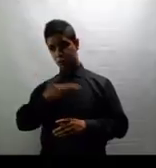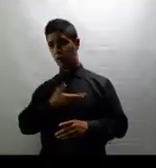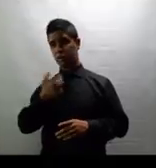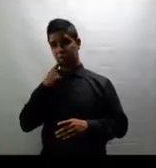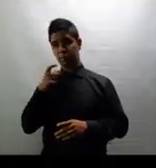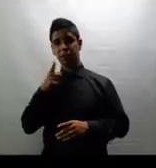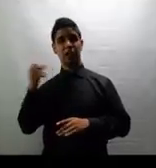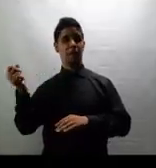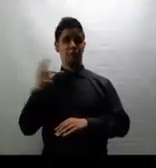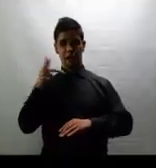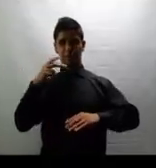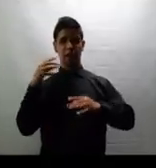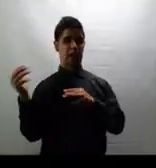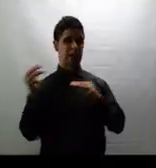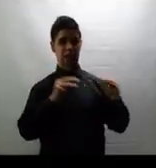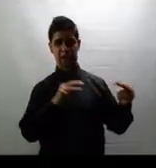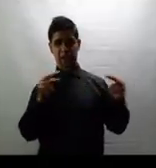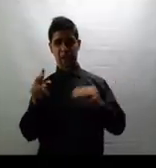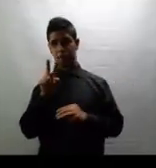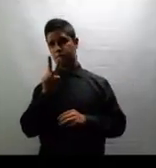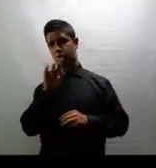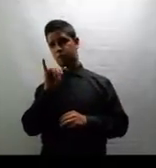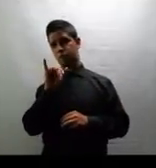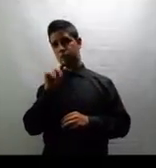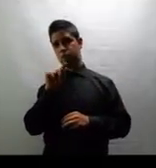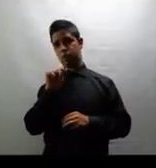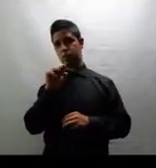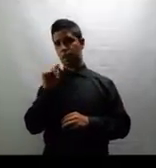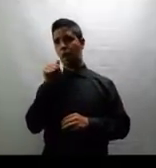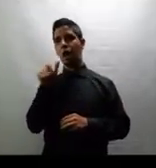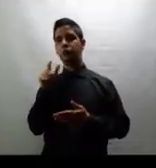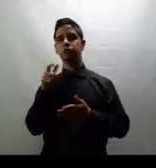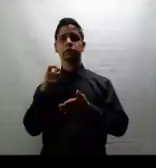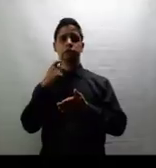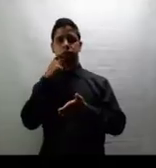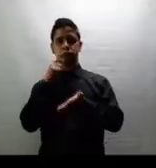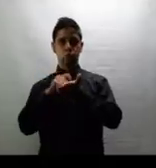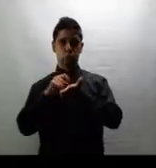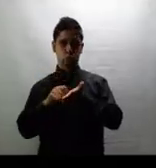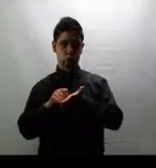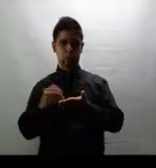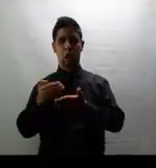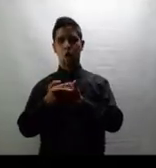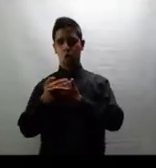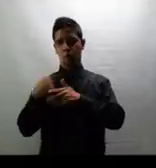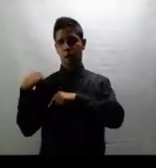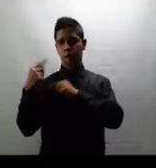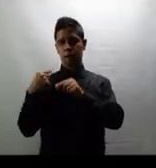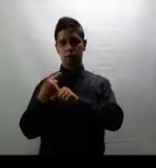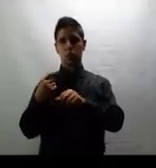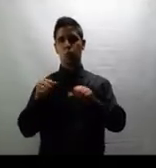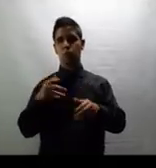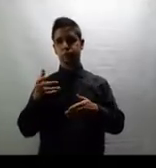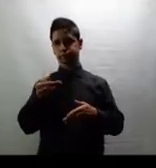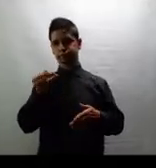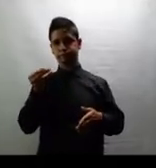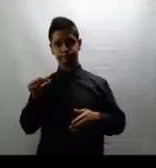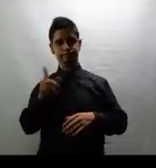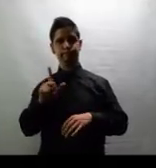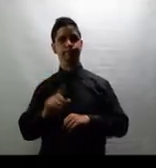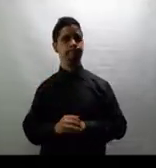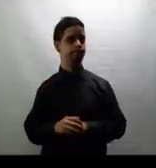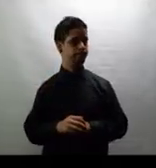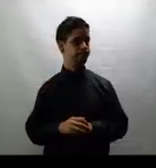vietnam porque le había estado era de los compositores de la nueva ola y había ido para allá lo puedes agarrar por ahí